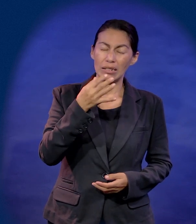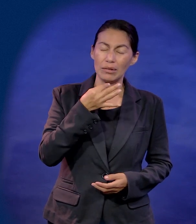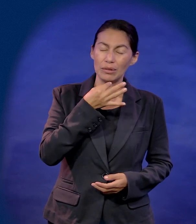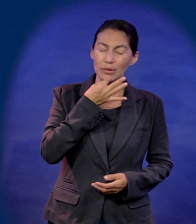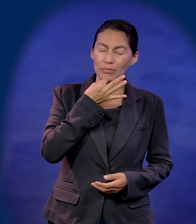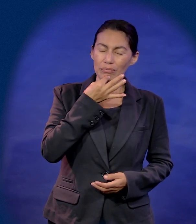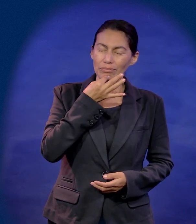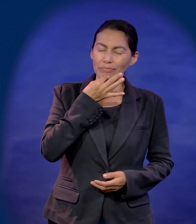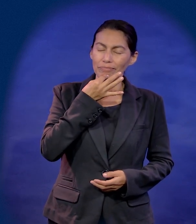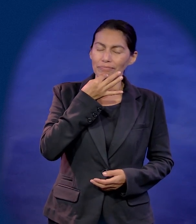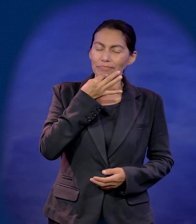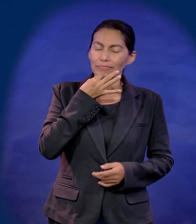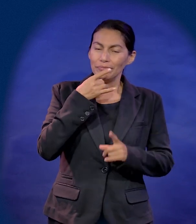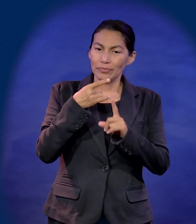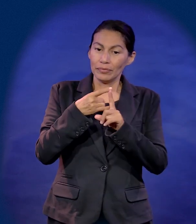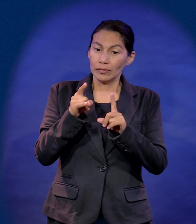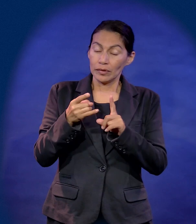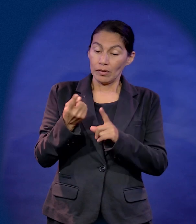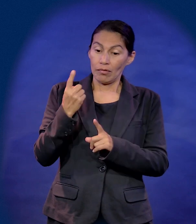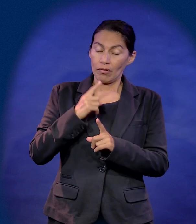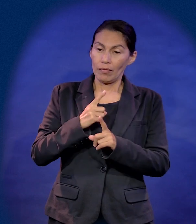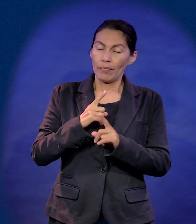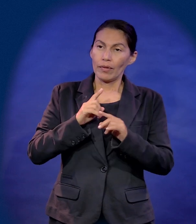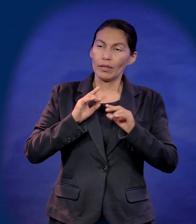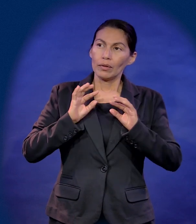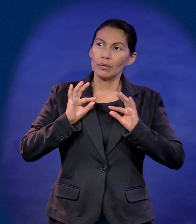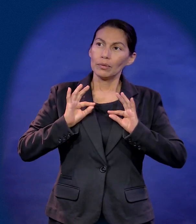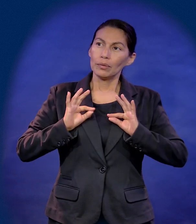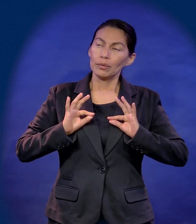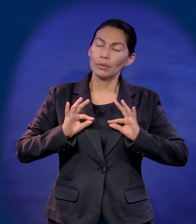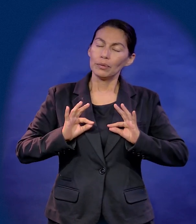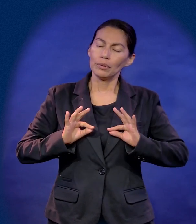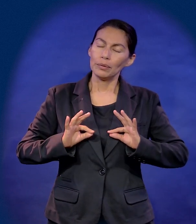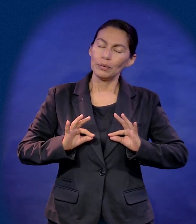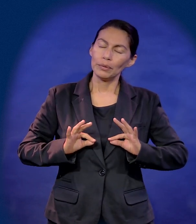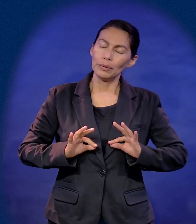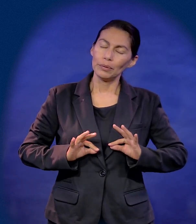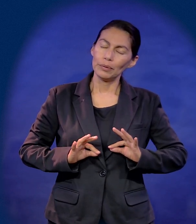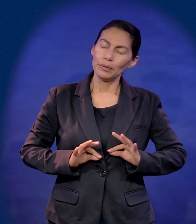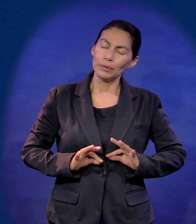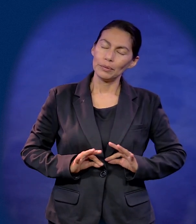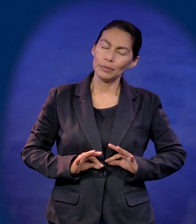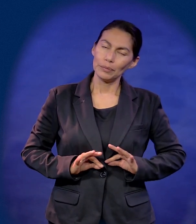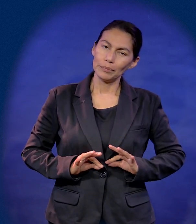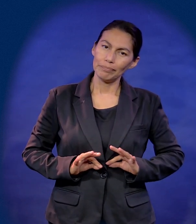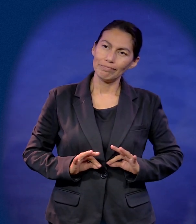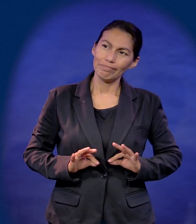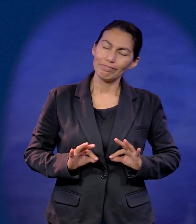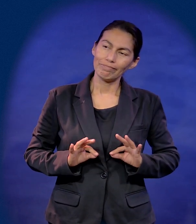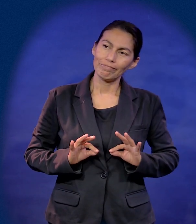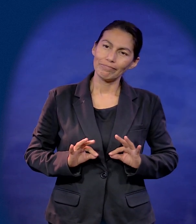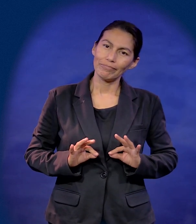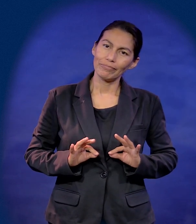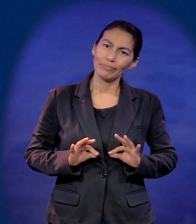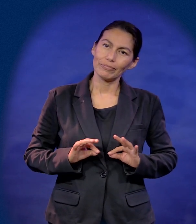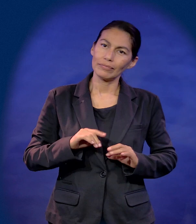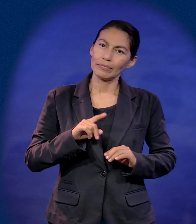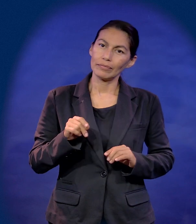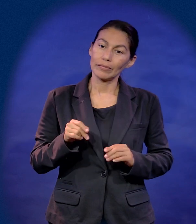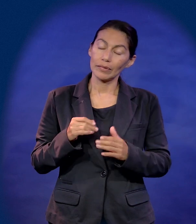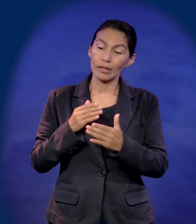esperé literalmente como unos 5 minutos fuera del cuarto. Porque yo sentí que iba a decir cosas que no debía